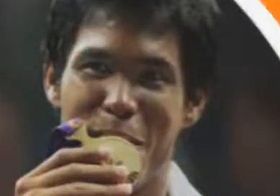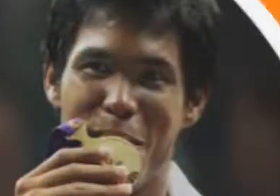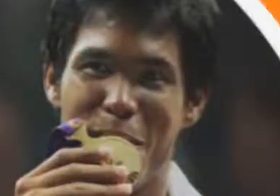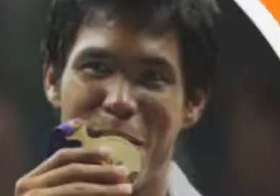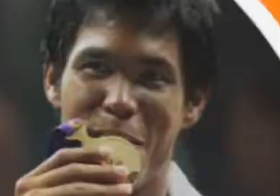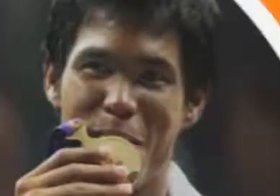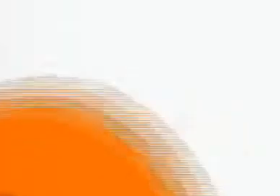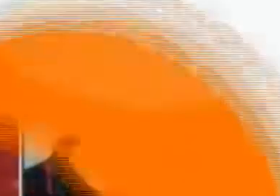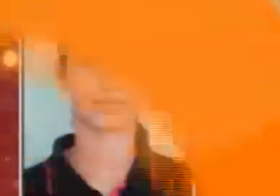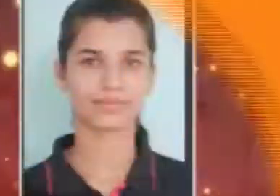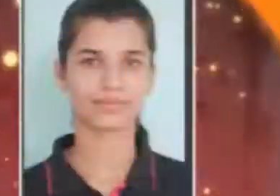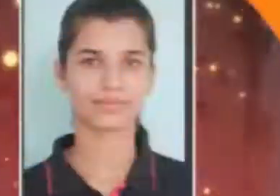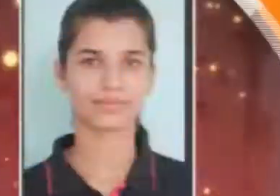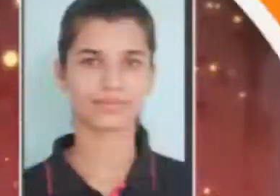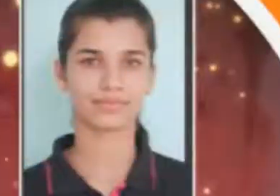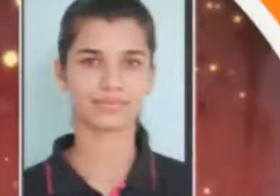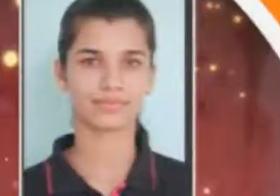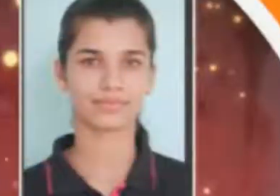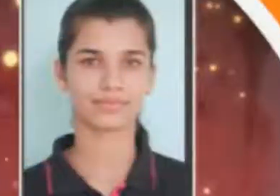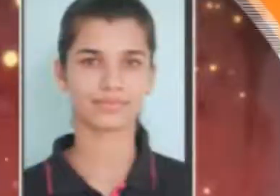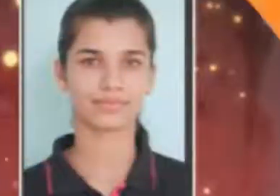स्वयं बने हम,